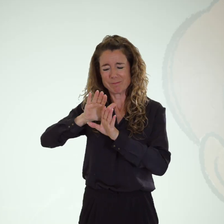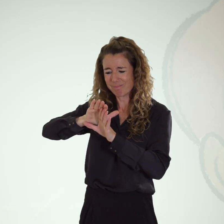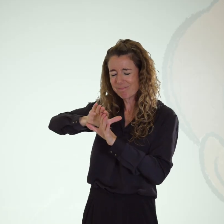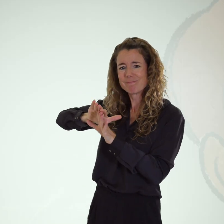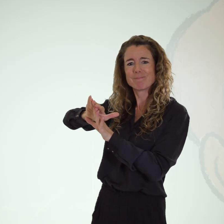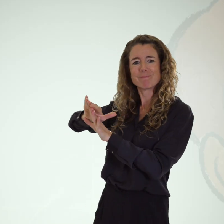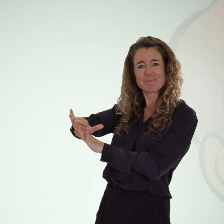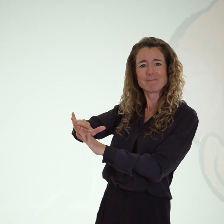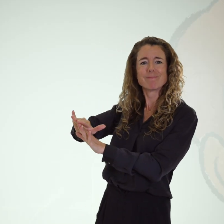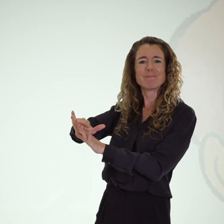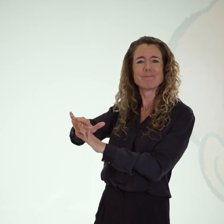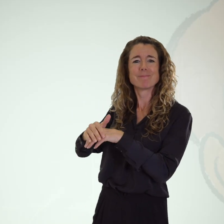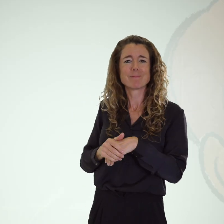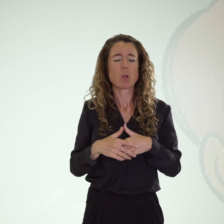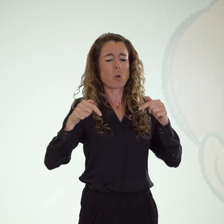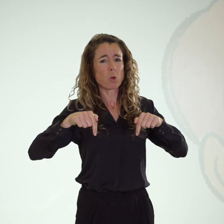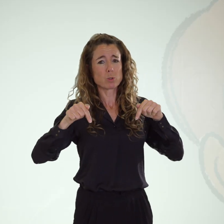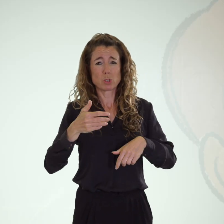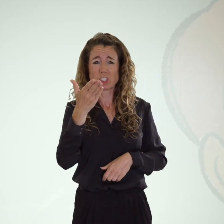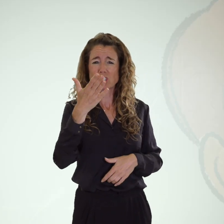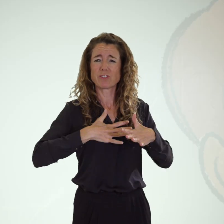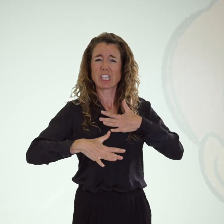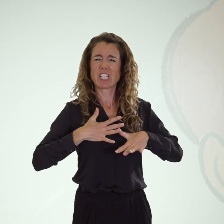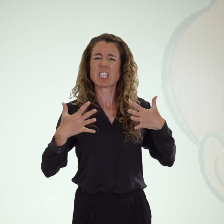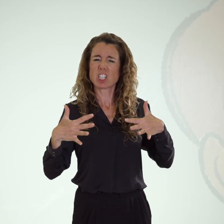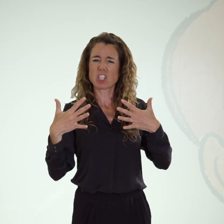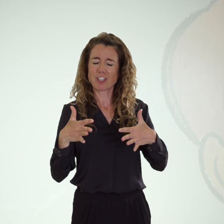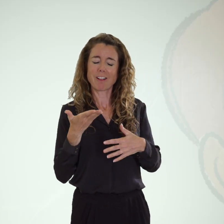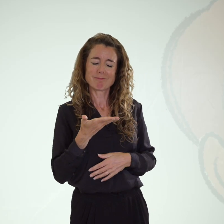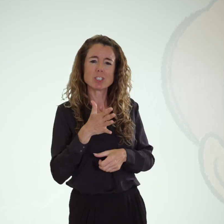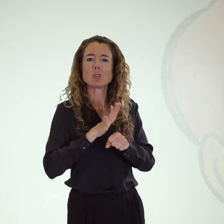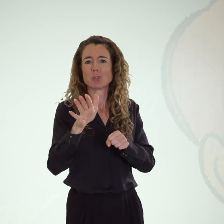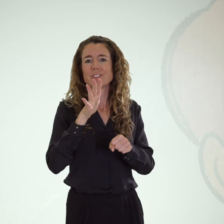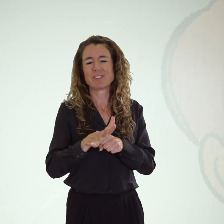fera du souci pour lui-même. La fatigue d'aujourd'hui suffit pour aujourd'hui.